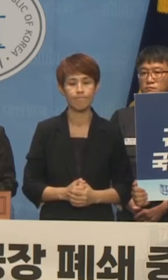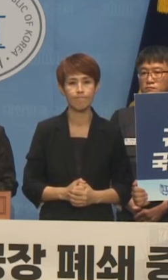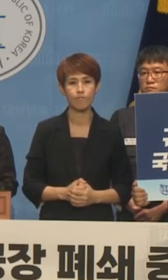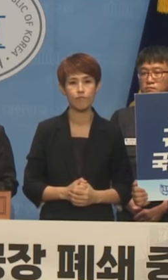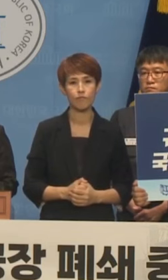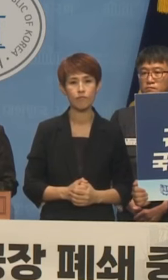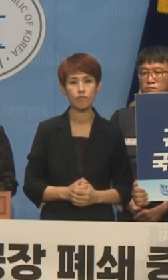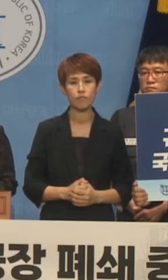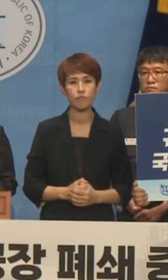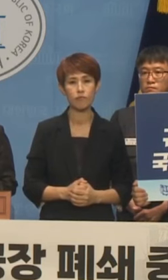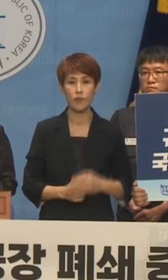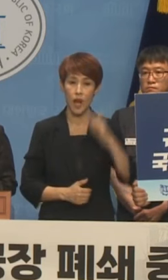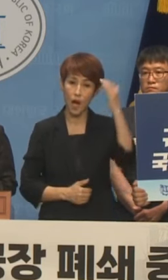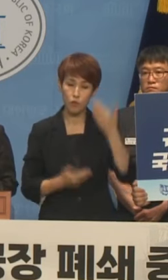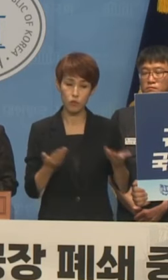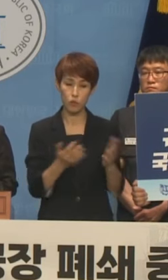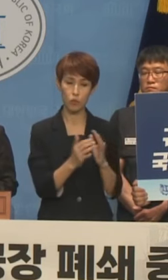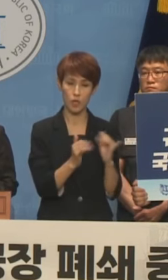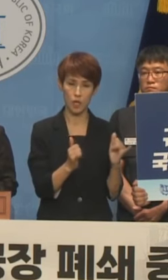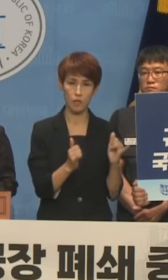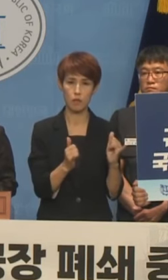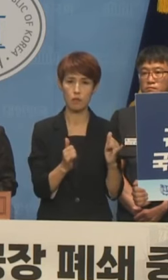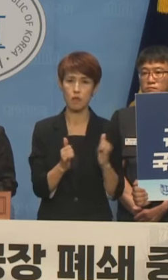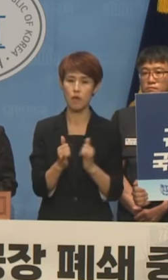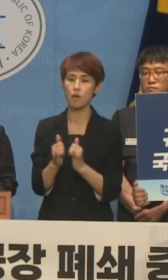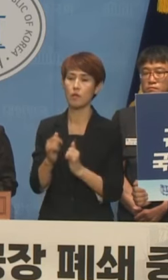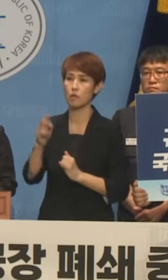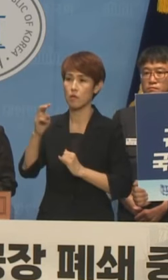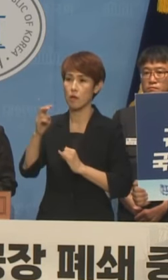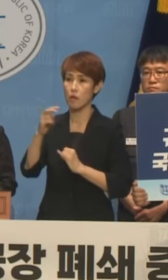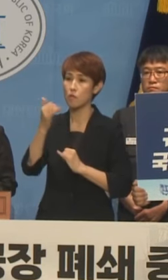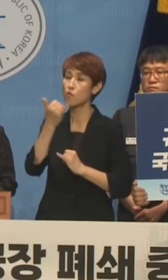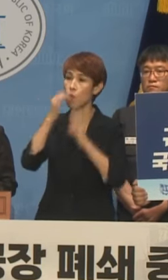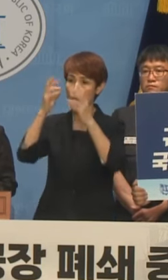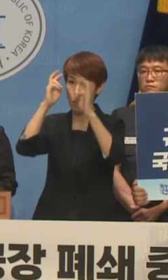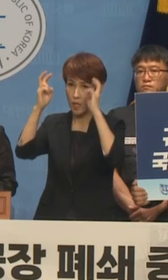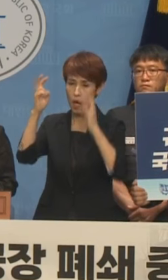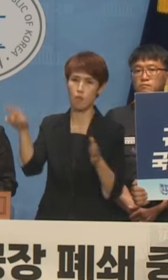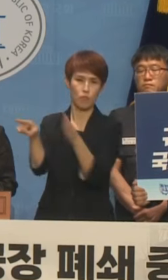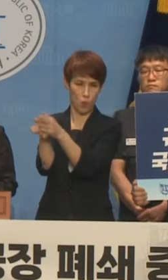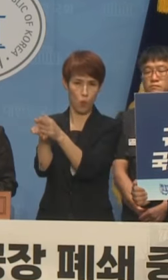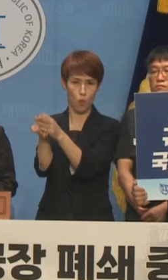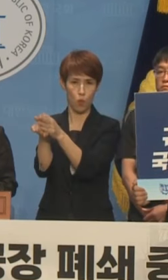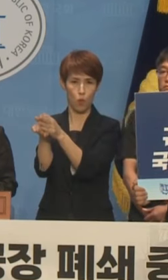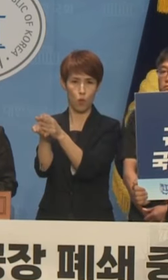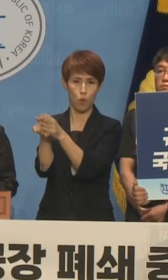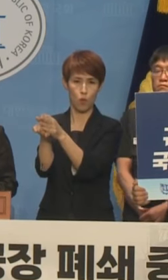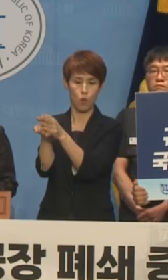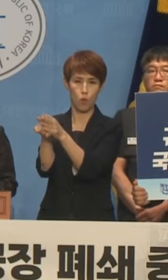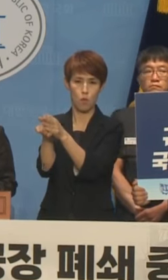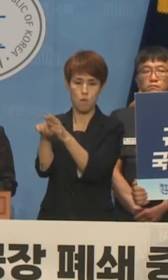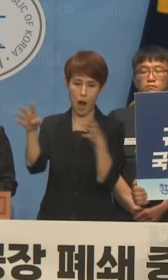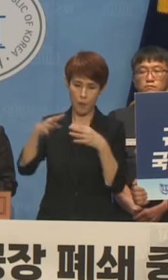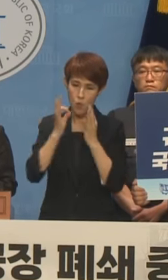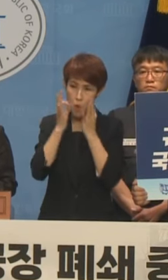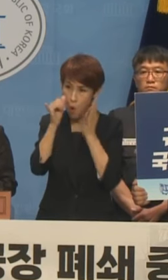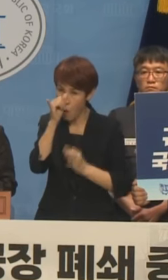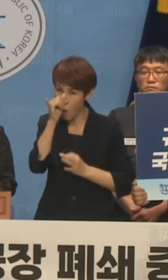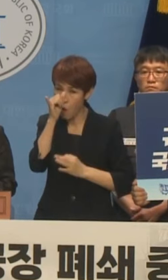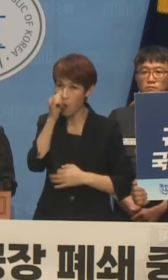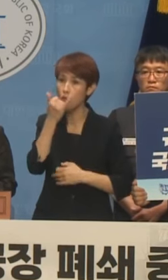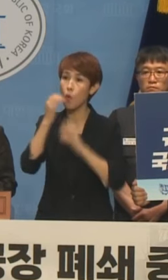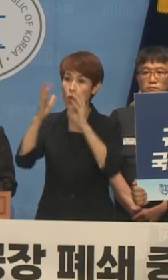한국 노동자들이 본사를 신뢰하고 다양한 대안으로 합의에 나선 만큼 본사도